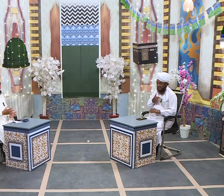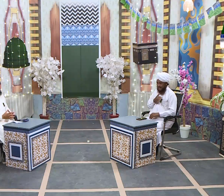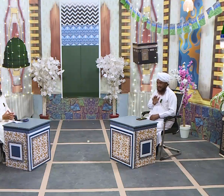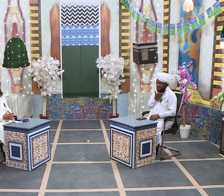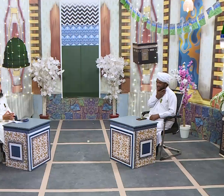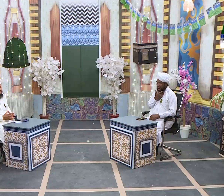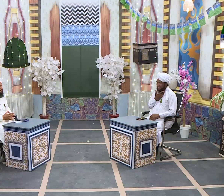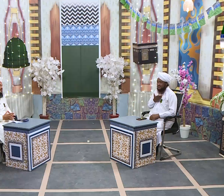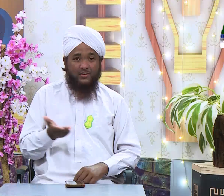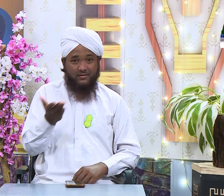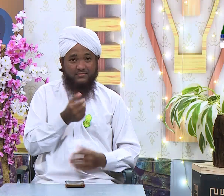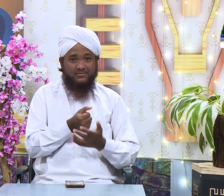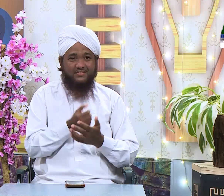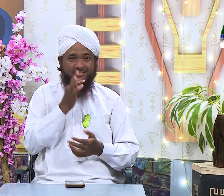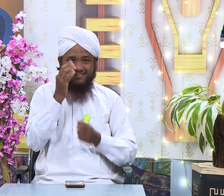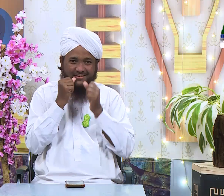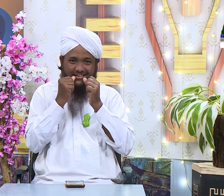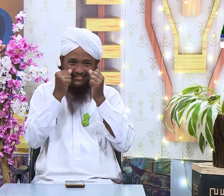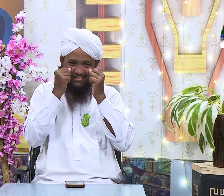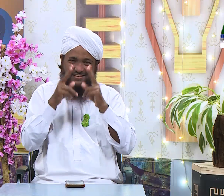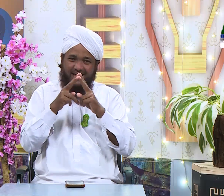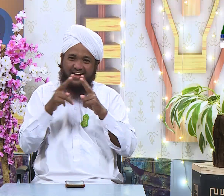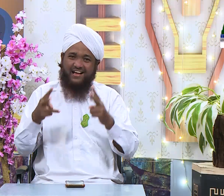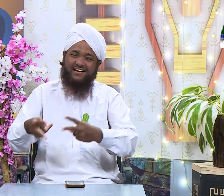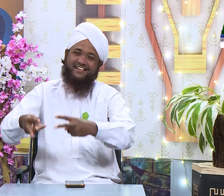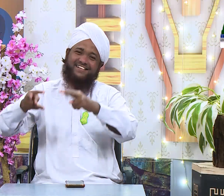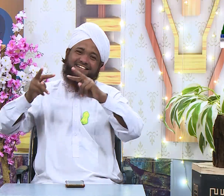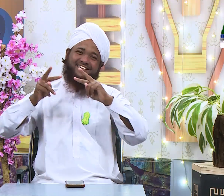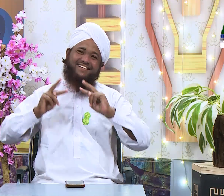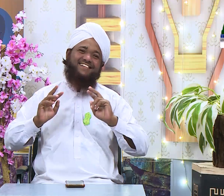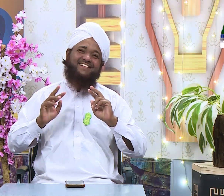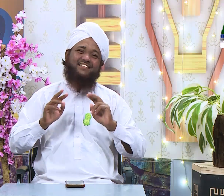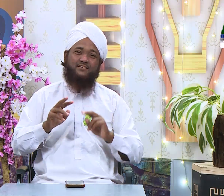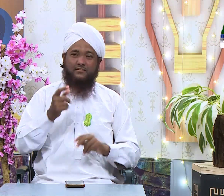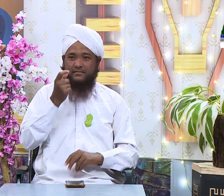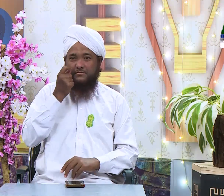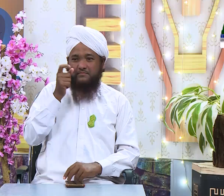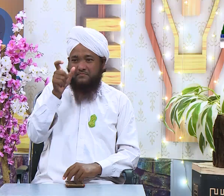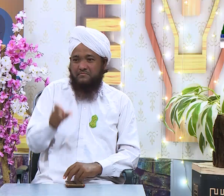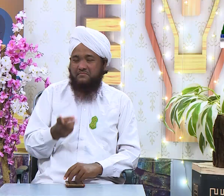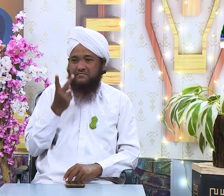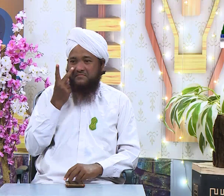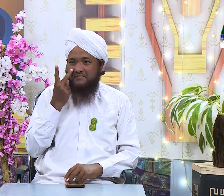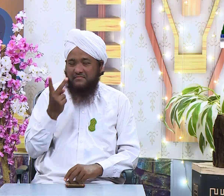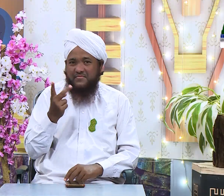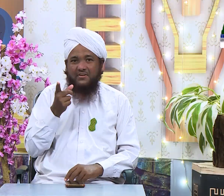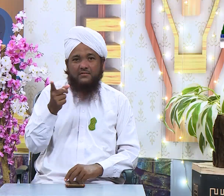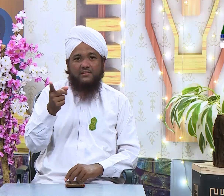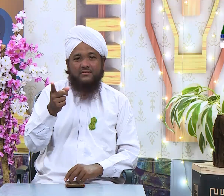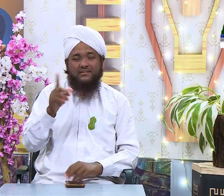تعالیٰ علیہ وسلم کی ادائیں تھیں کہ جن اداؤں کو سامنے والے دیکھتے تو لوگ حضور علیہ الصلوۃ والسلام کی اداؤں پر فدا ہو جایا کرتے